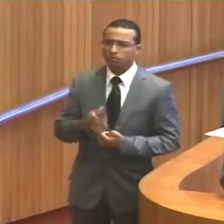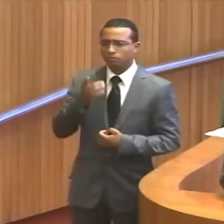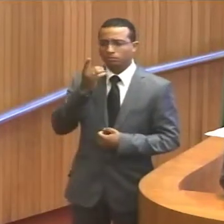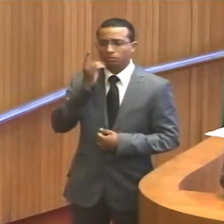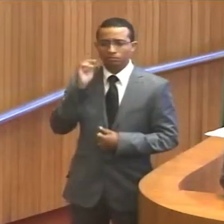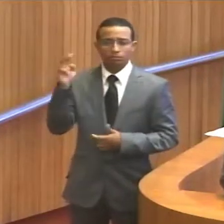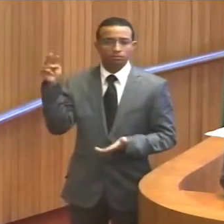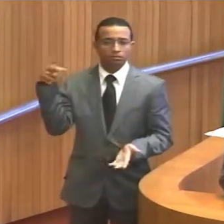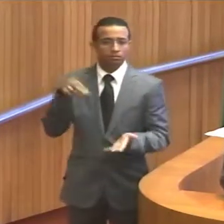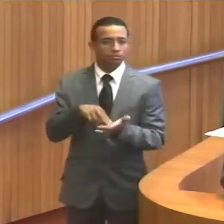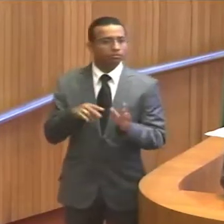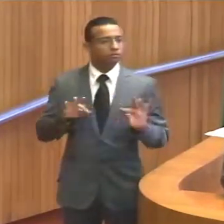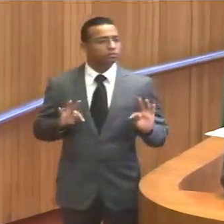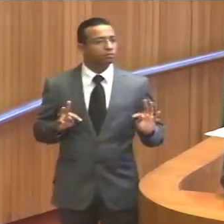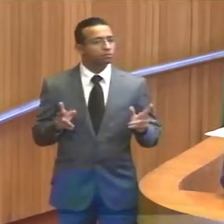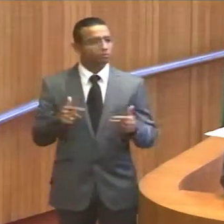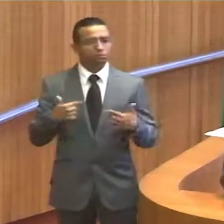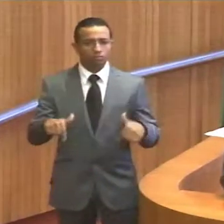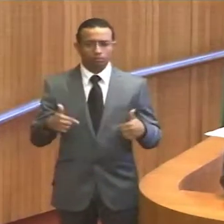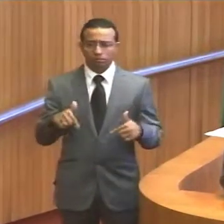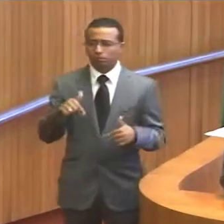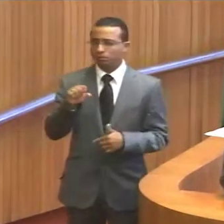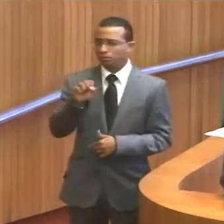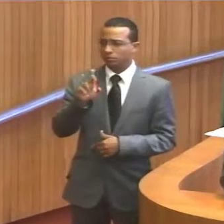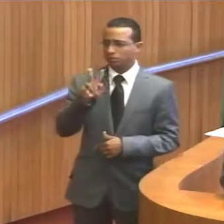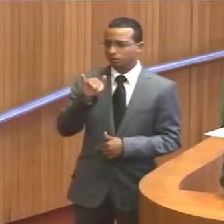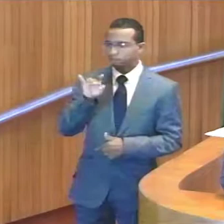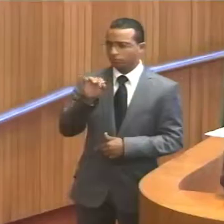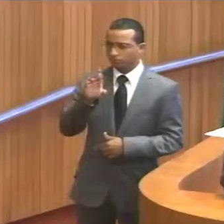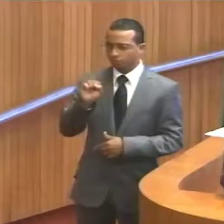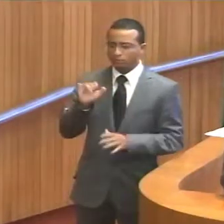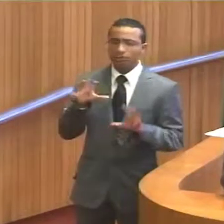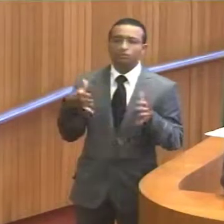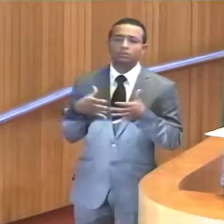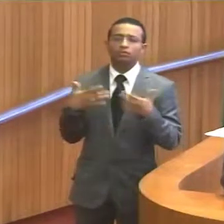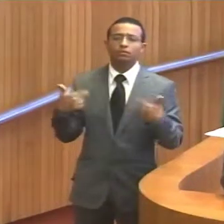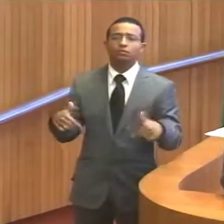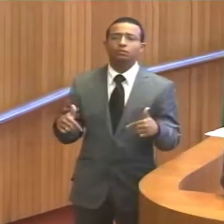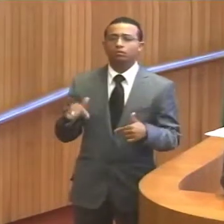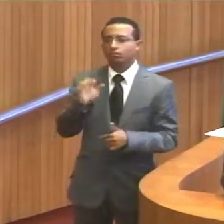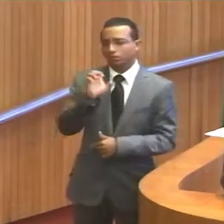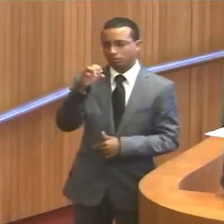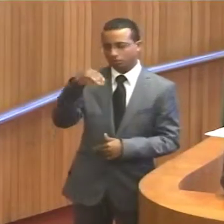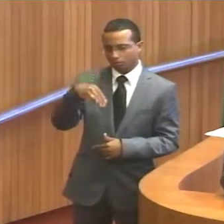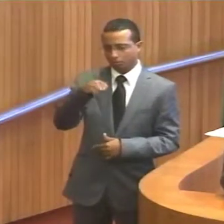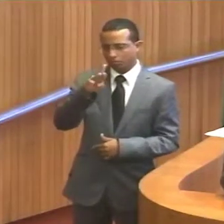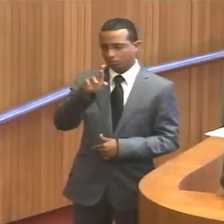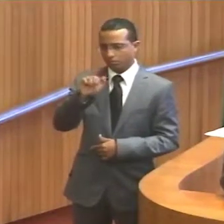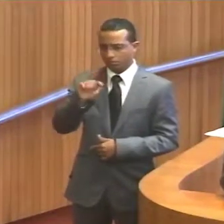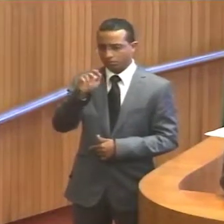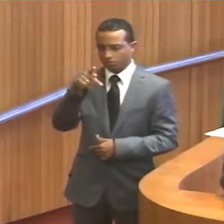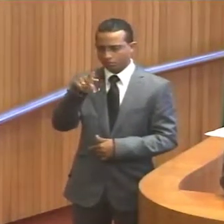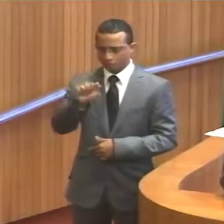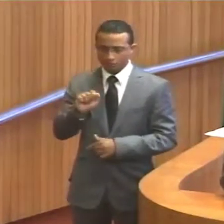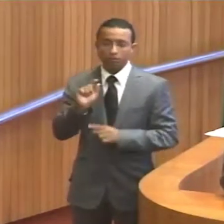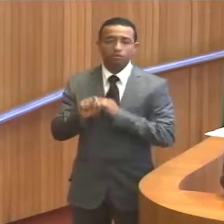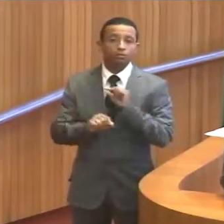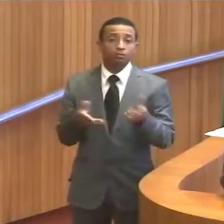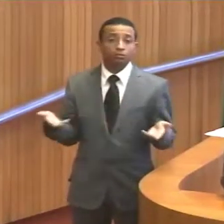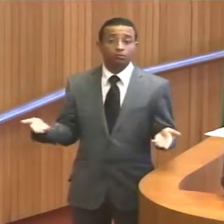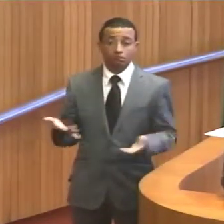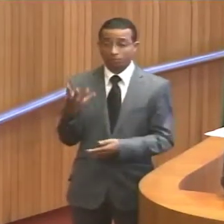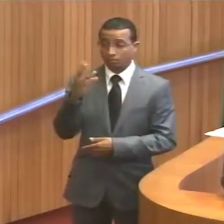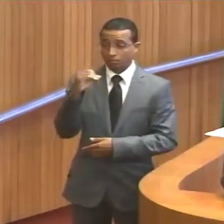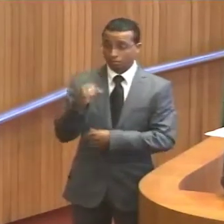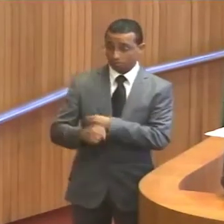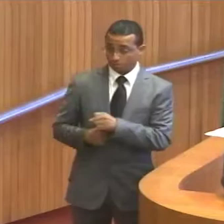a vinda de todos os servidores da Embrapa, que fez neste ano 40 anos.